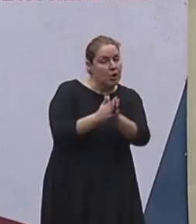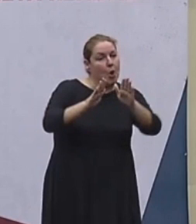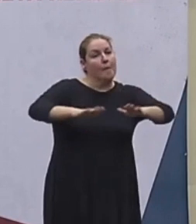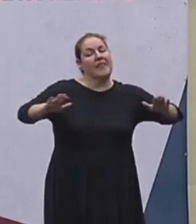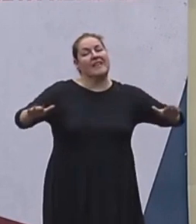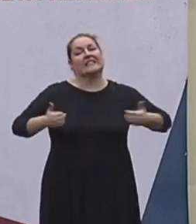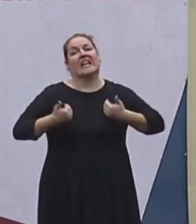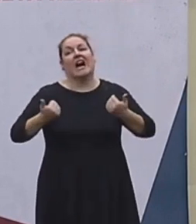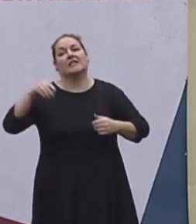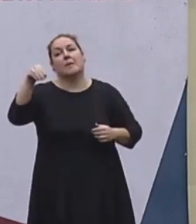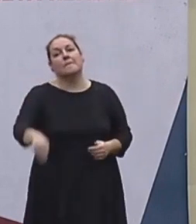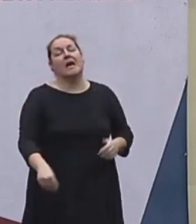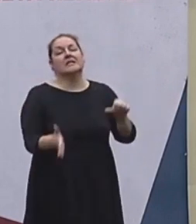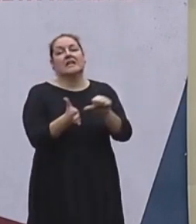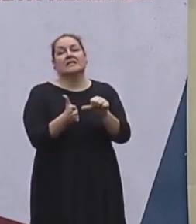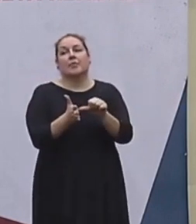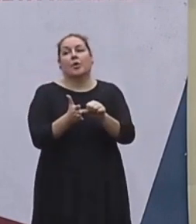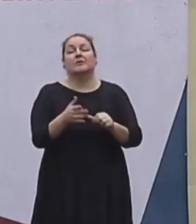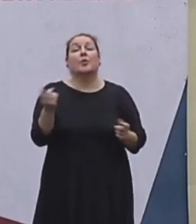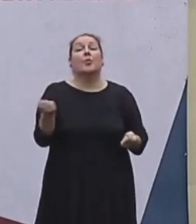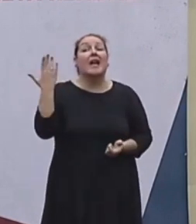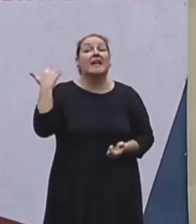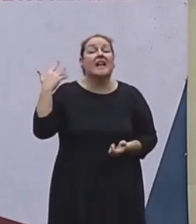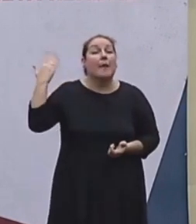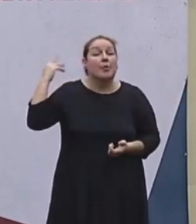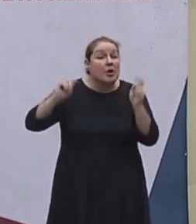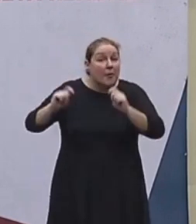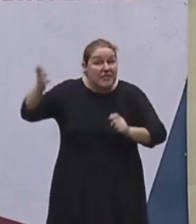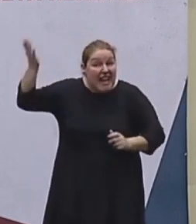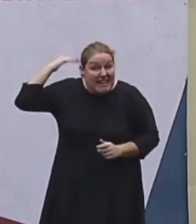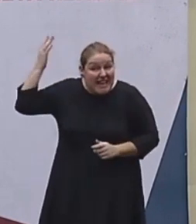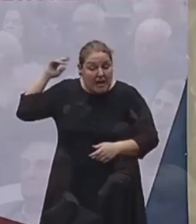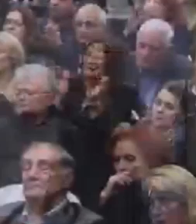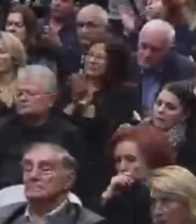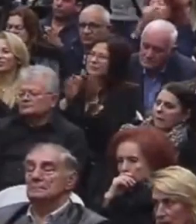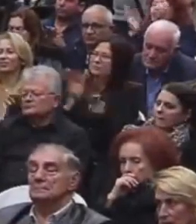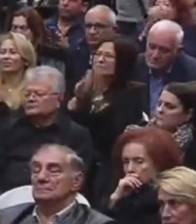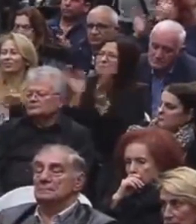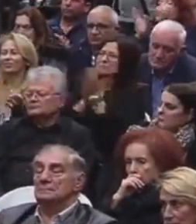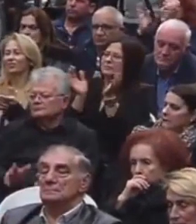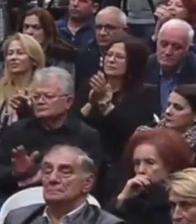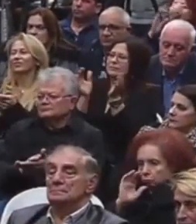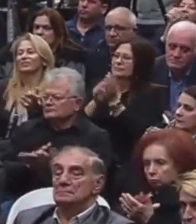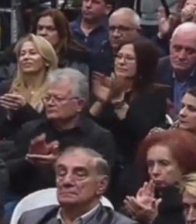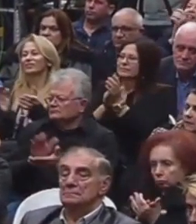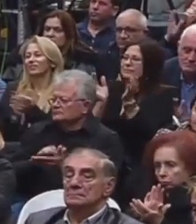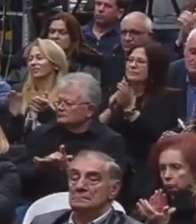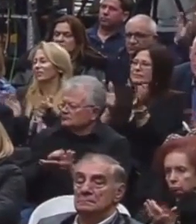των παιδικών χωρών της πόλης μας, που έγινε από τότε που φτιαχνόντουσαν παιδικές χαρές.